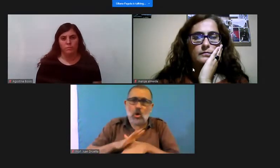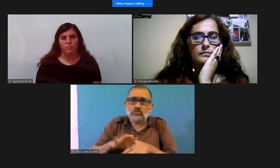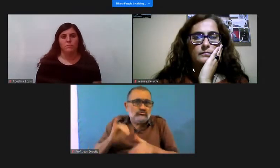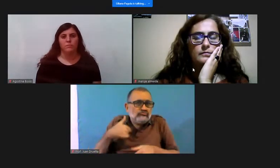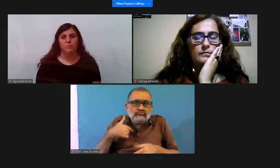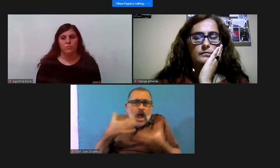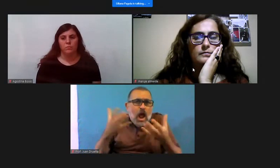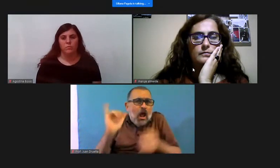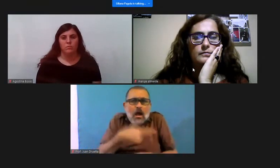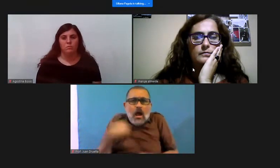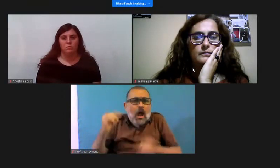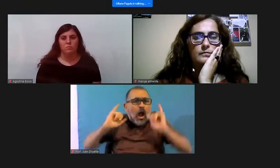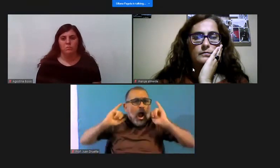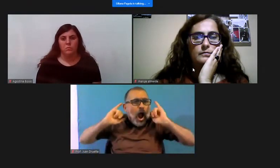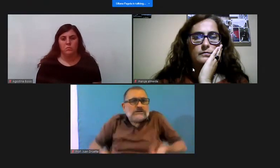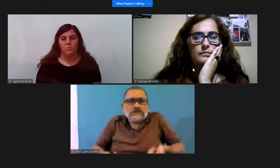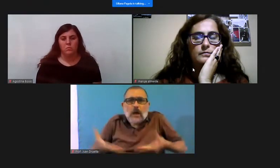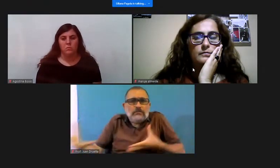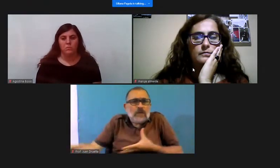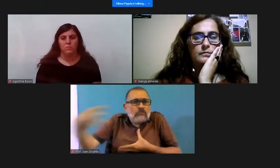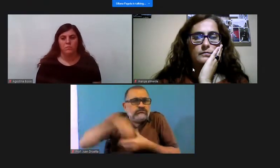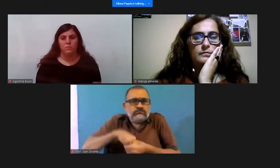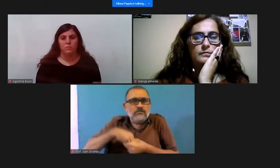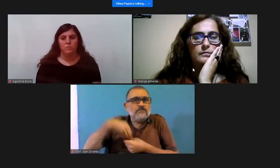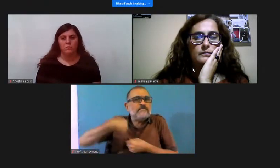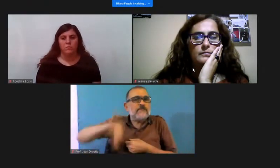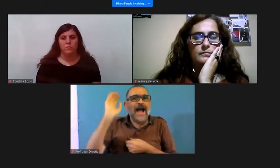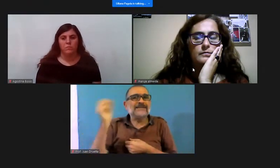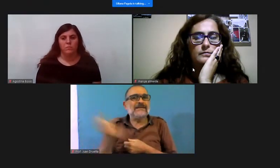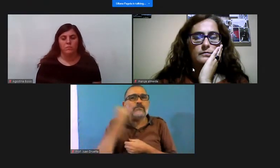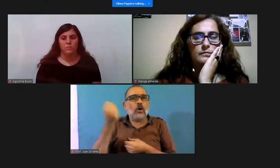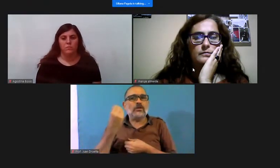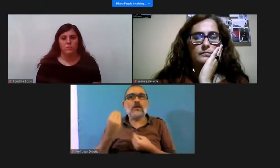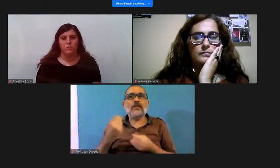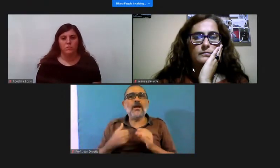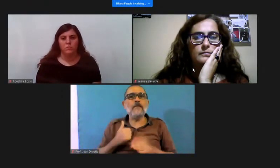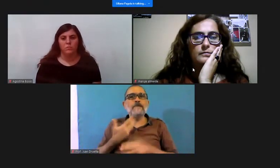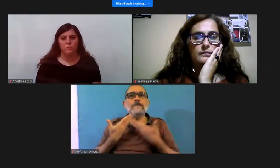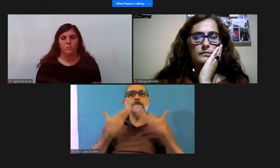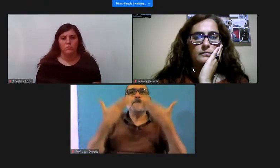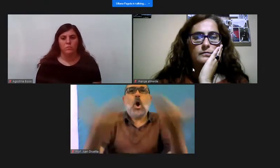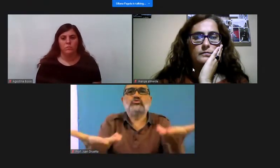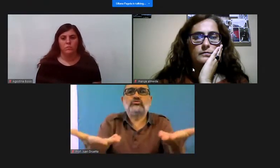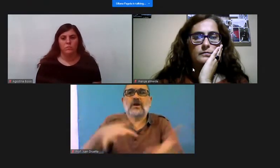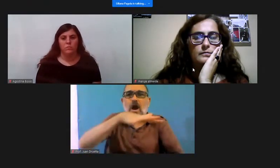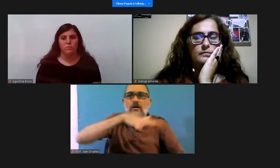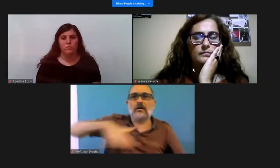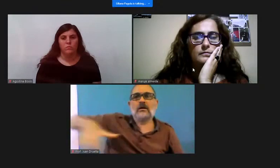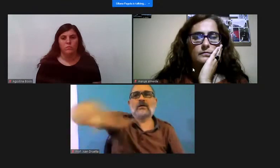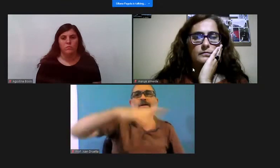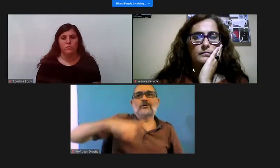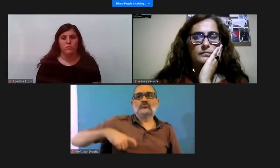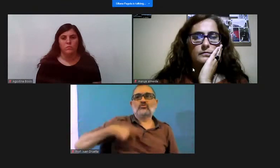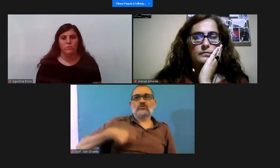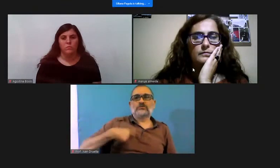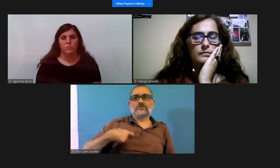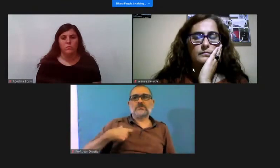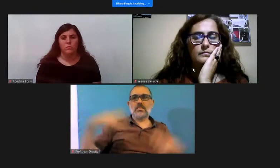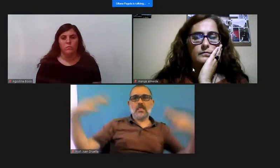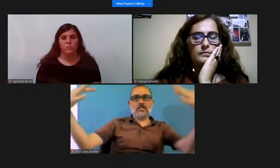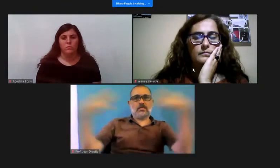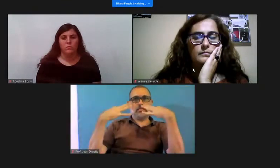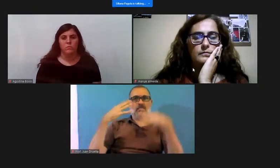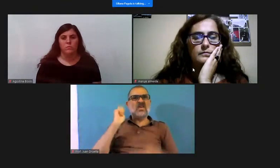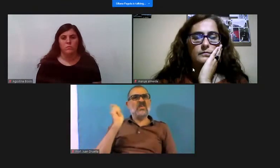que usan audífonos, personas que están oralizadas. Nosotros aceptamos todo eso, digamos. Lo más importante